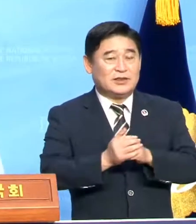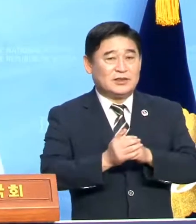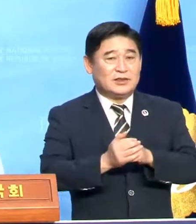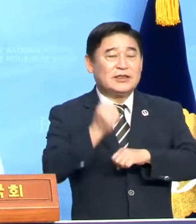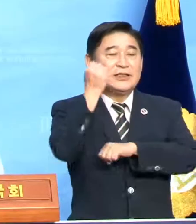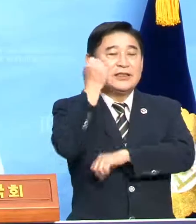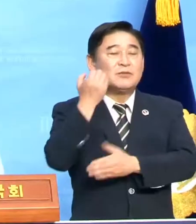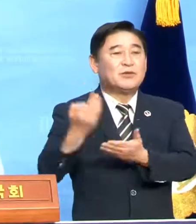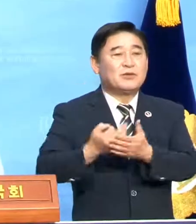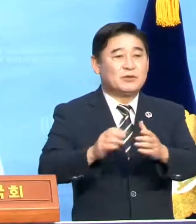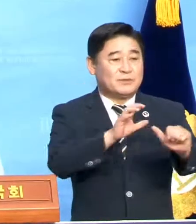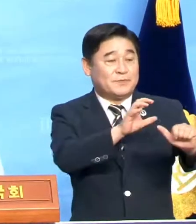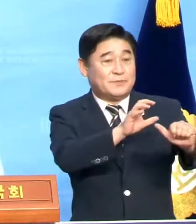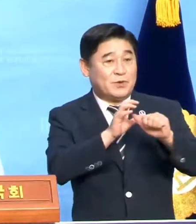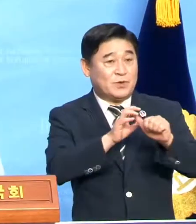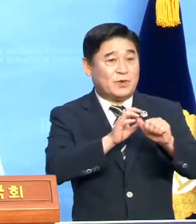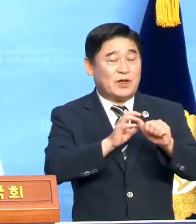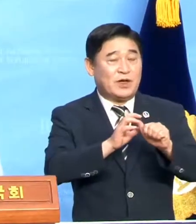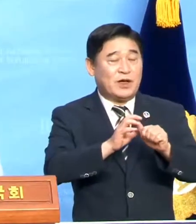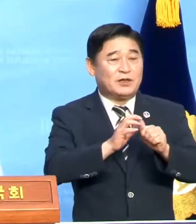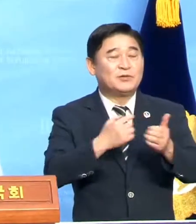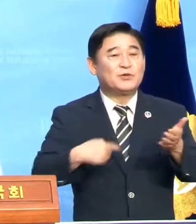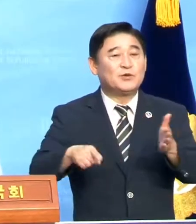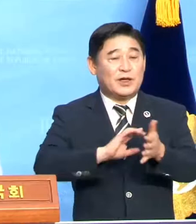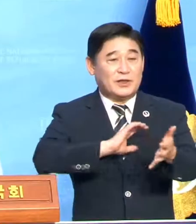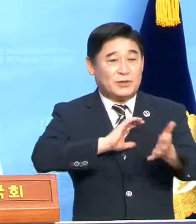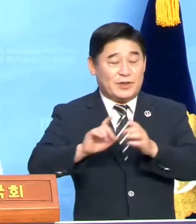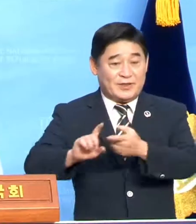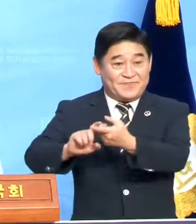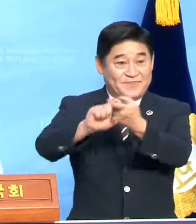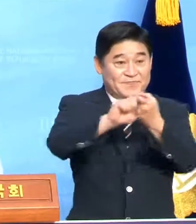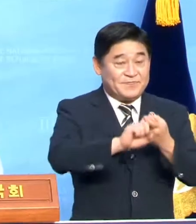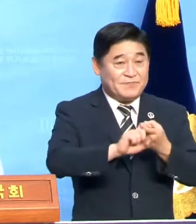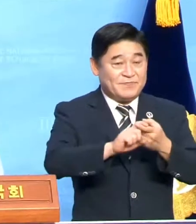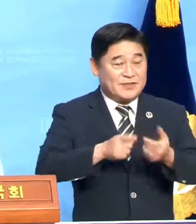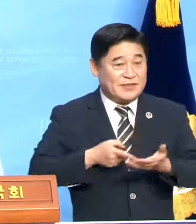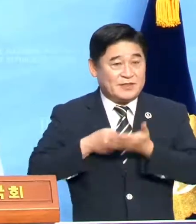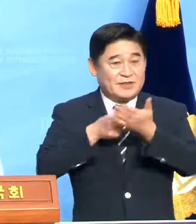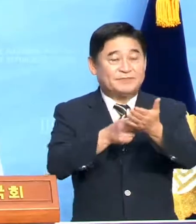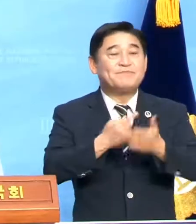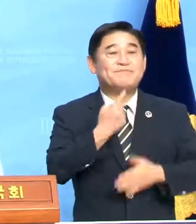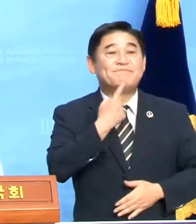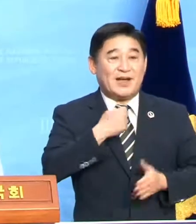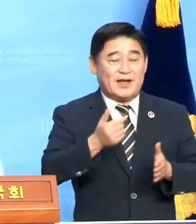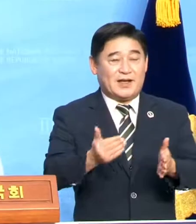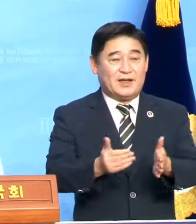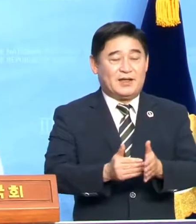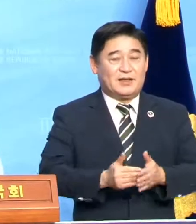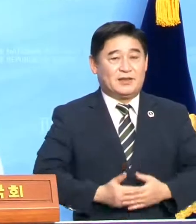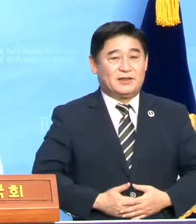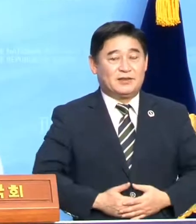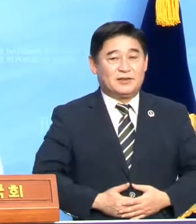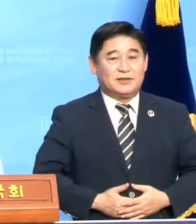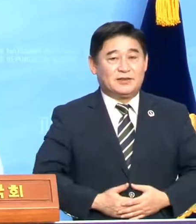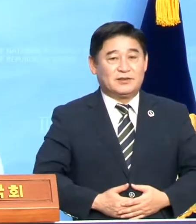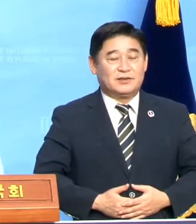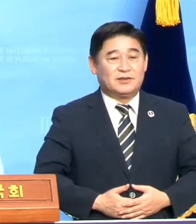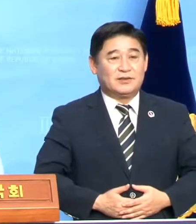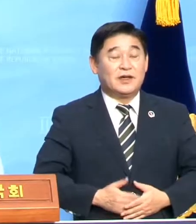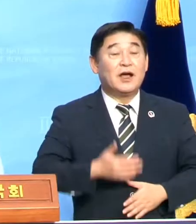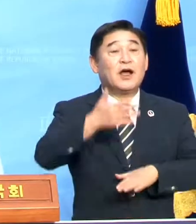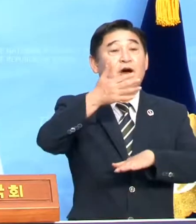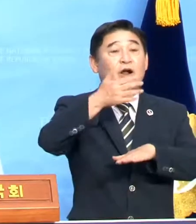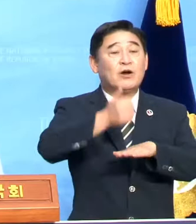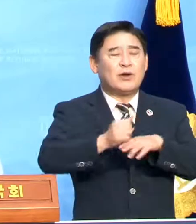도입과 국민을 위한 연석회의를 죄악 구성하는 것을 제안한 바가 있습니다 그것의